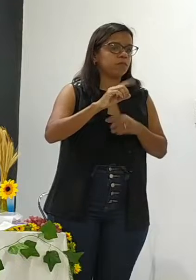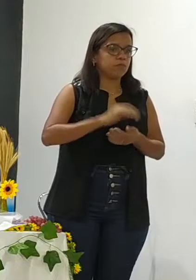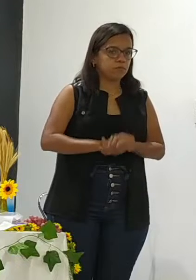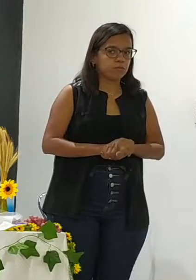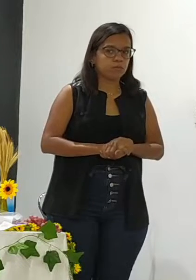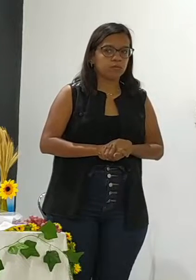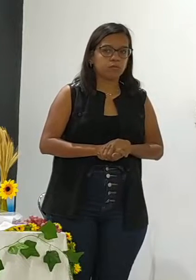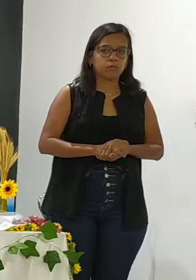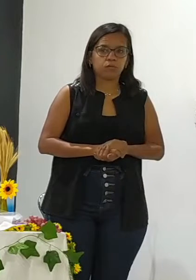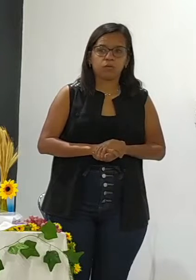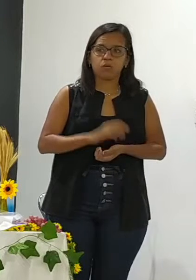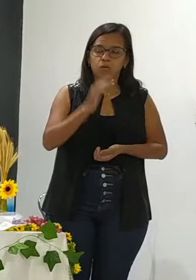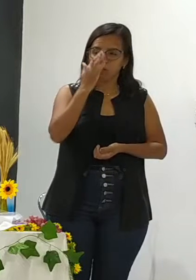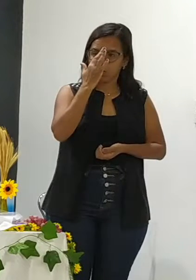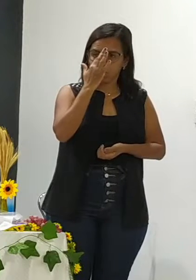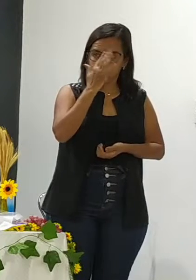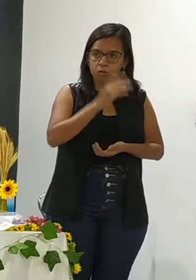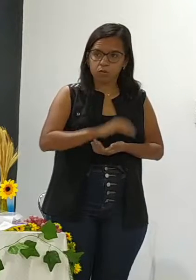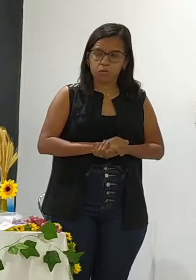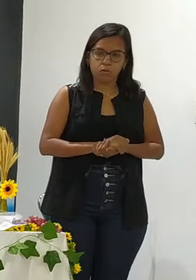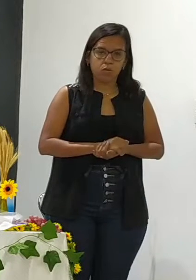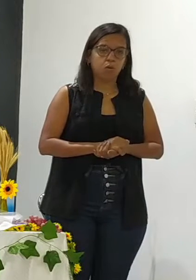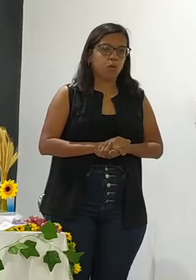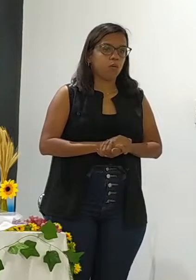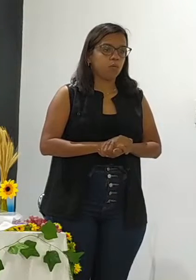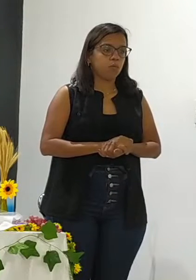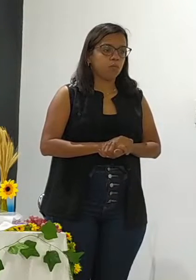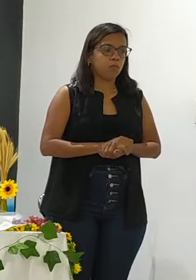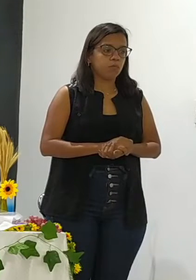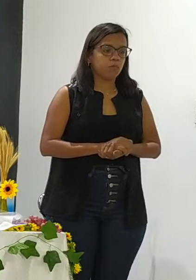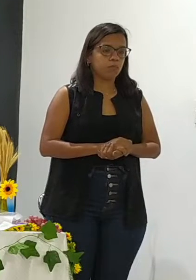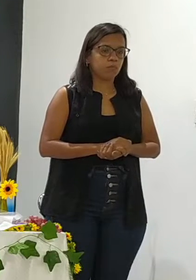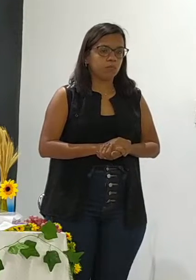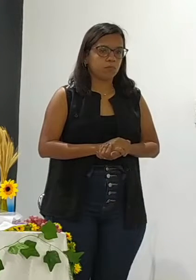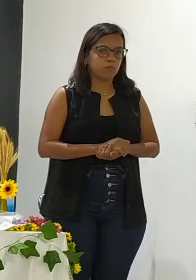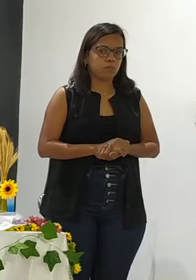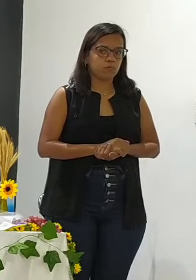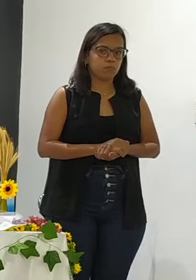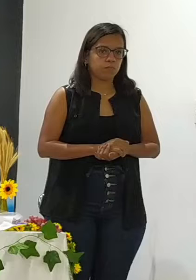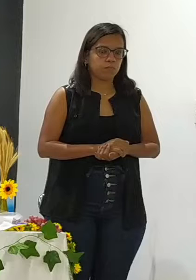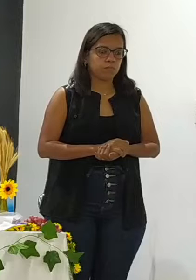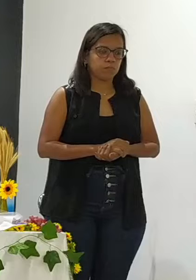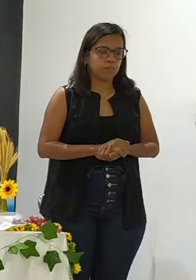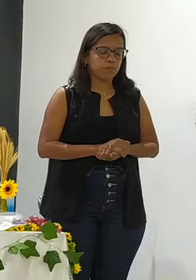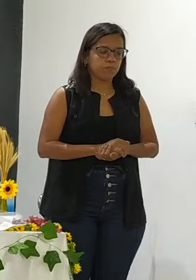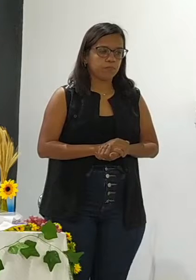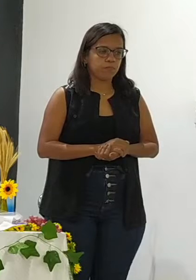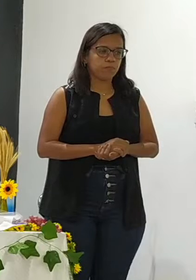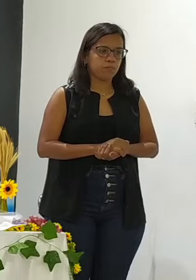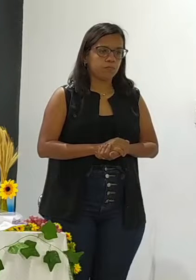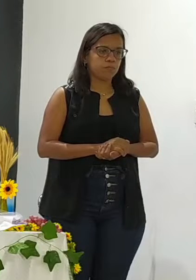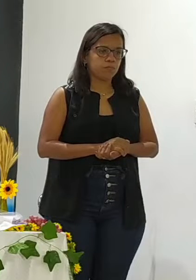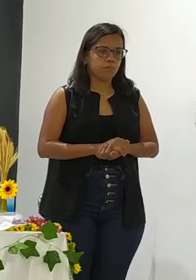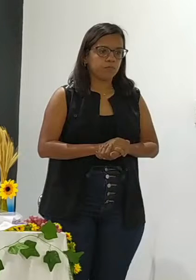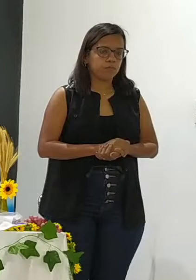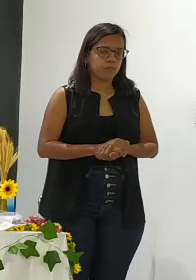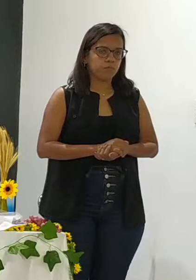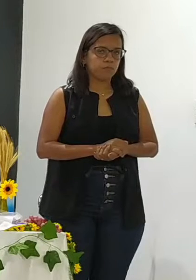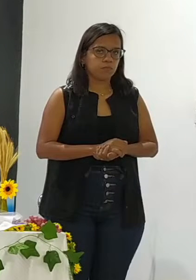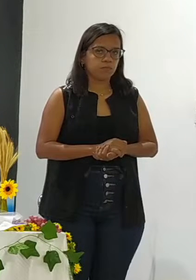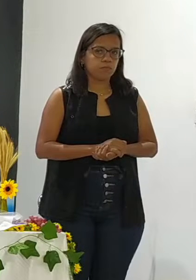Eu vi um estudo que diz assim, por uma casa, não está aqui mesmo, que diz assim, por uma